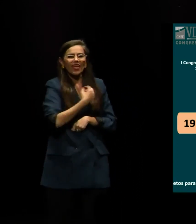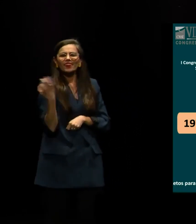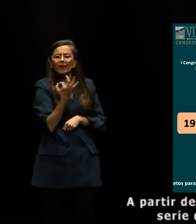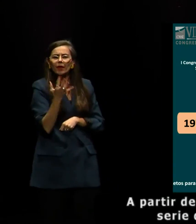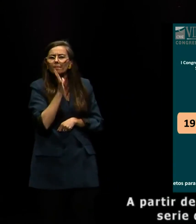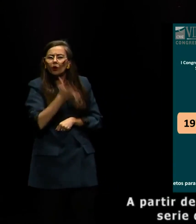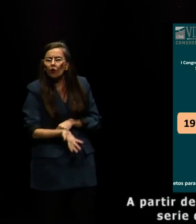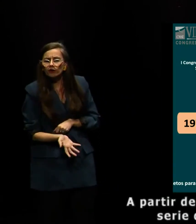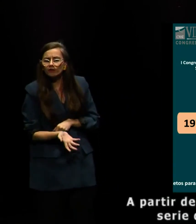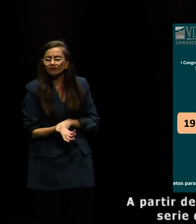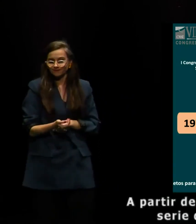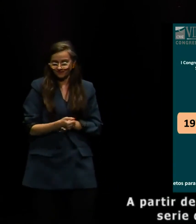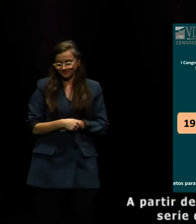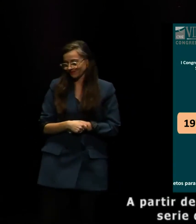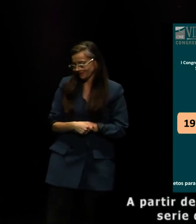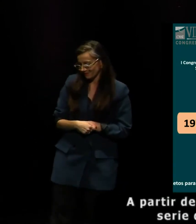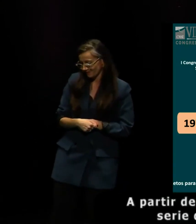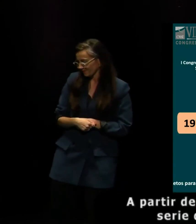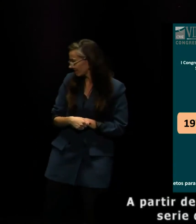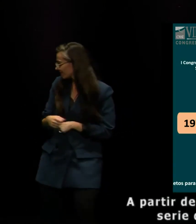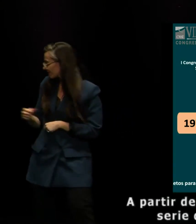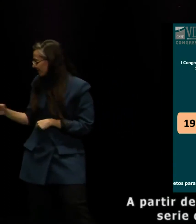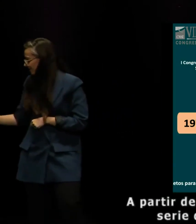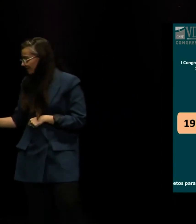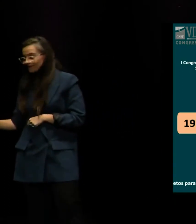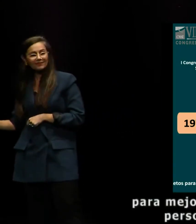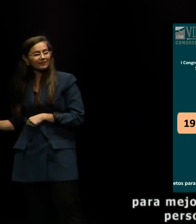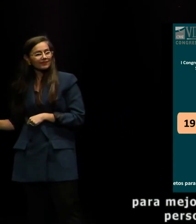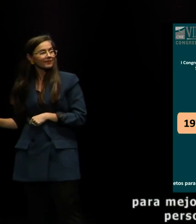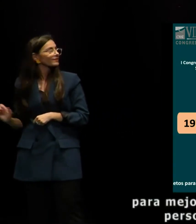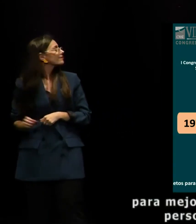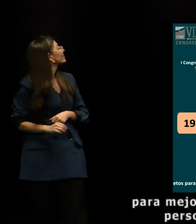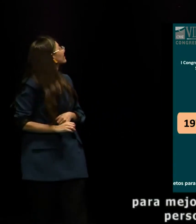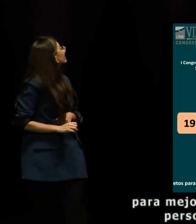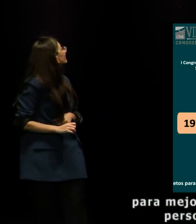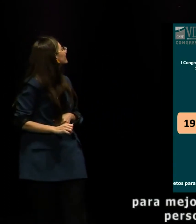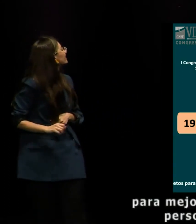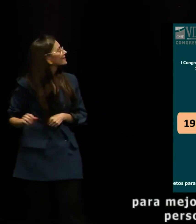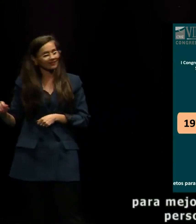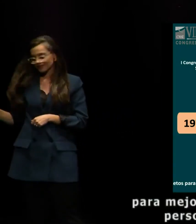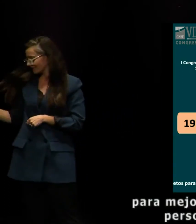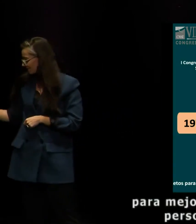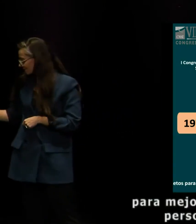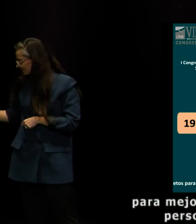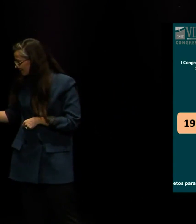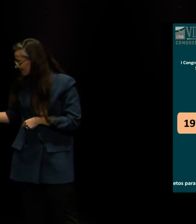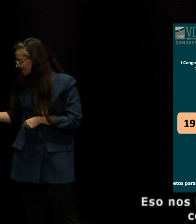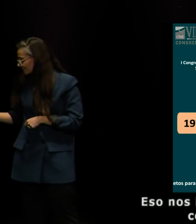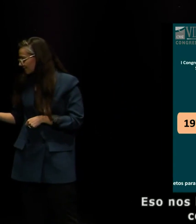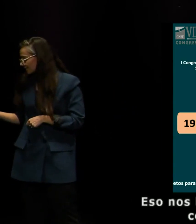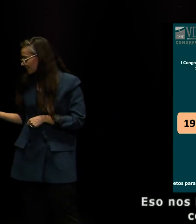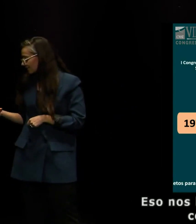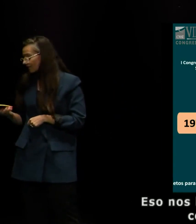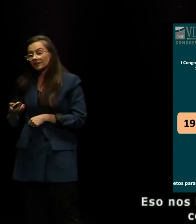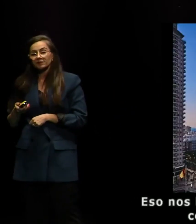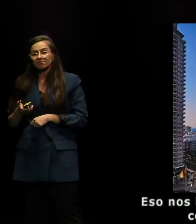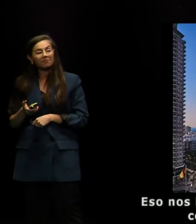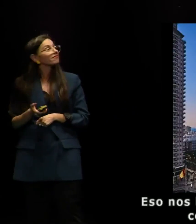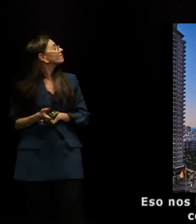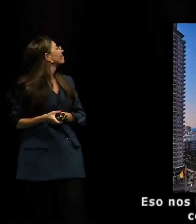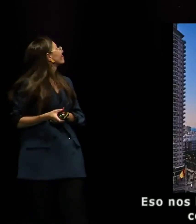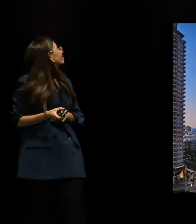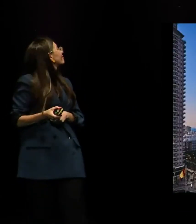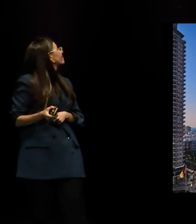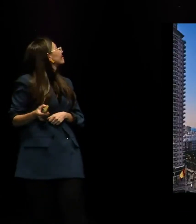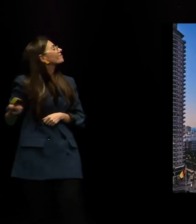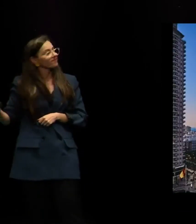asociativa. Pero puede surgir la pregunta de por qué queremos trabajar en esa línea. Y eso es lo que vamos a entrar ahora.